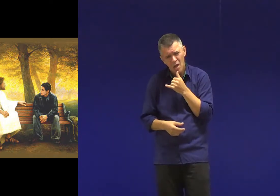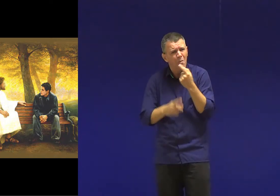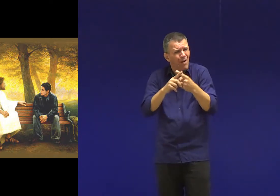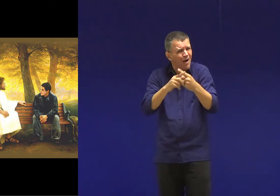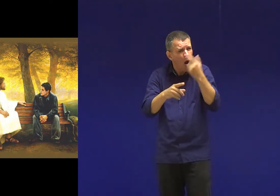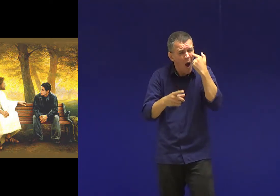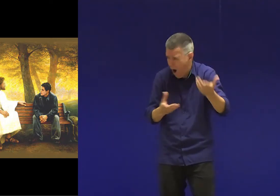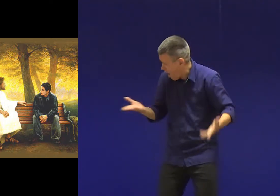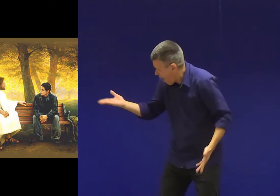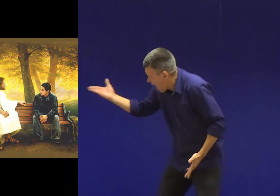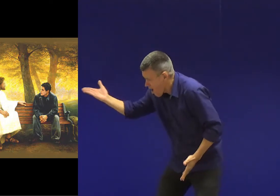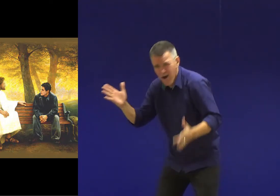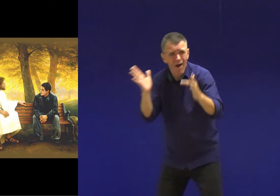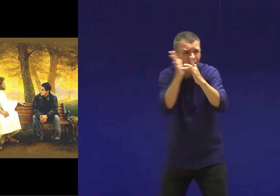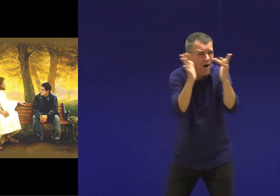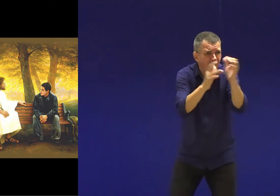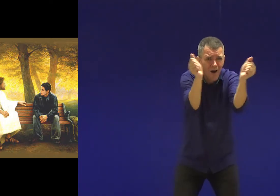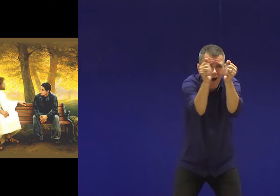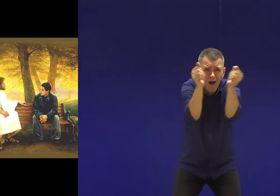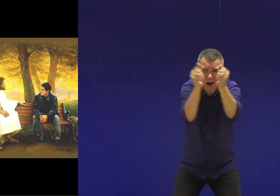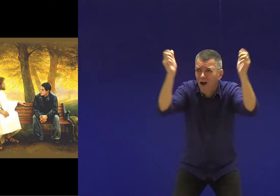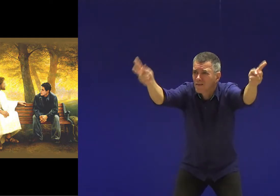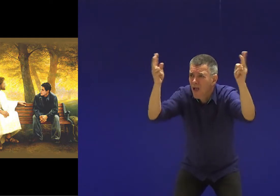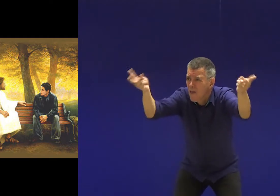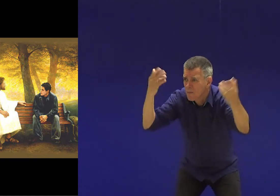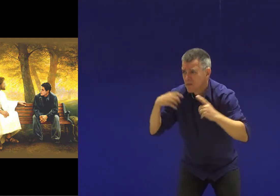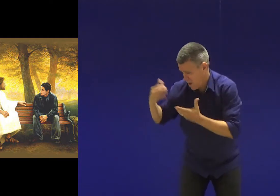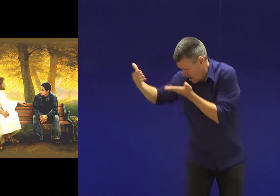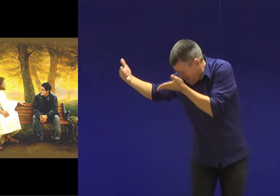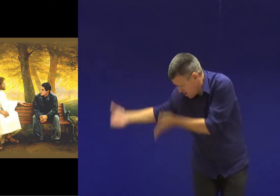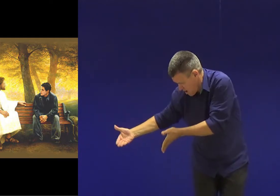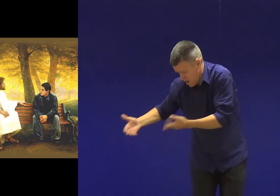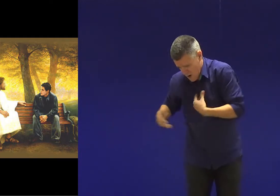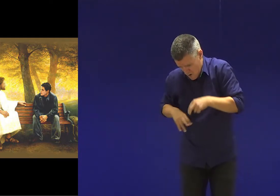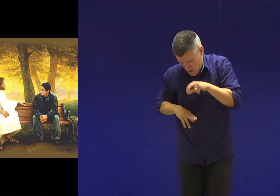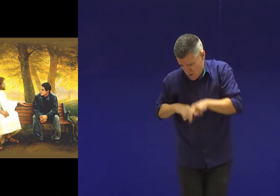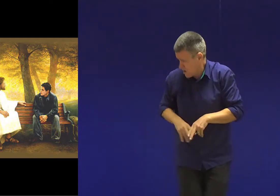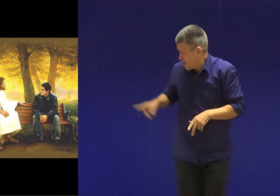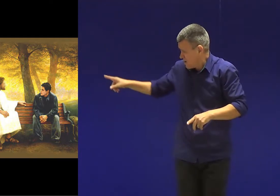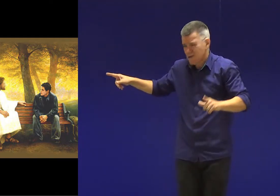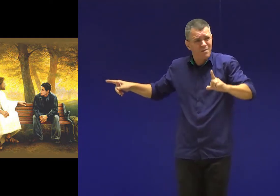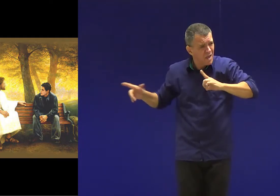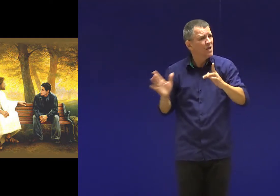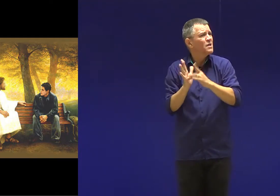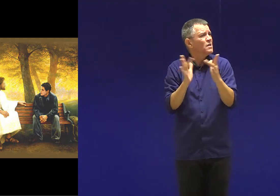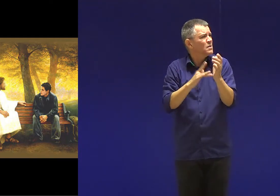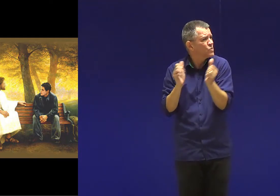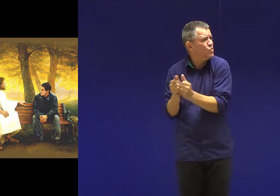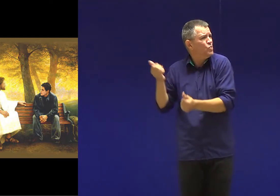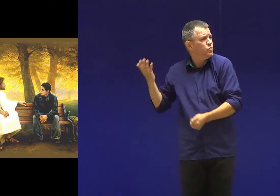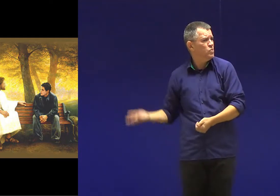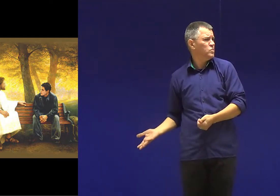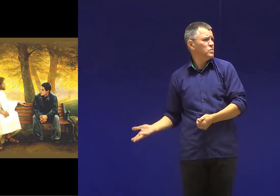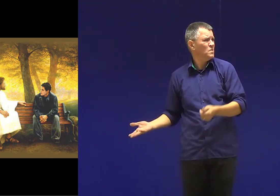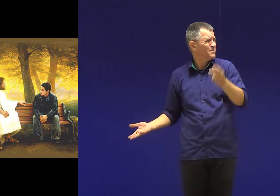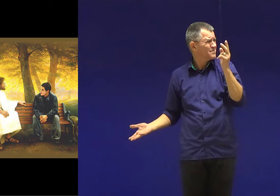abatido, solitário, sabe que Jesus está com você sempre. Sempre do seu lado, sempre, sempre, sempre.